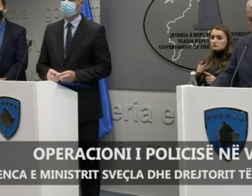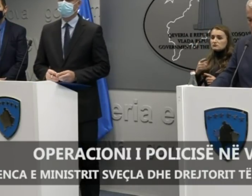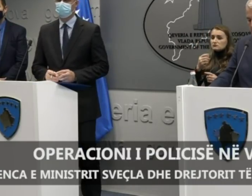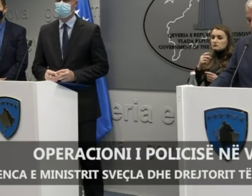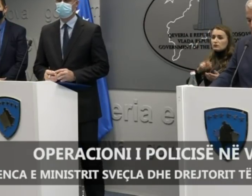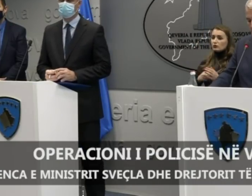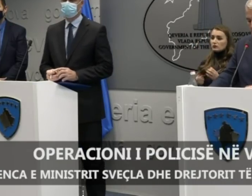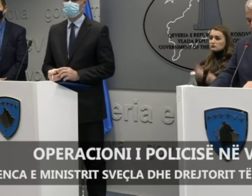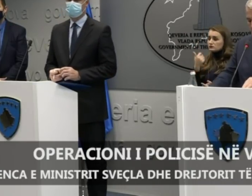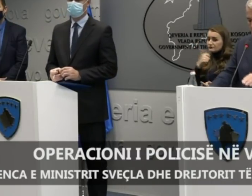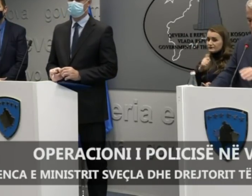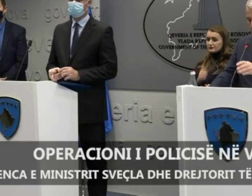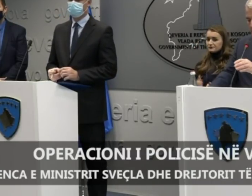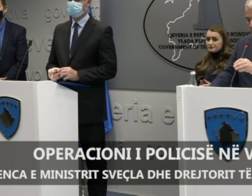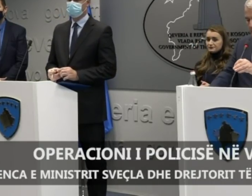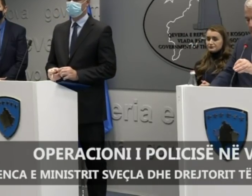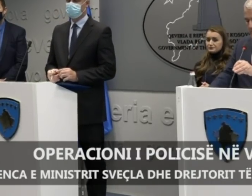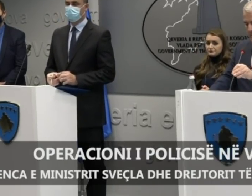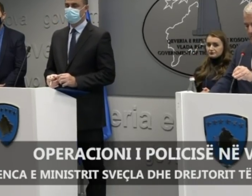Faleminderit.